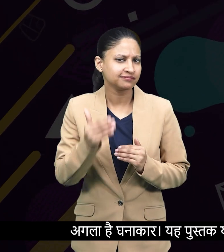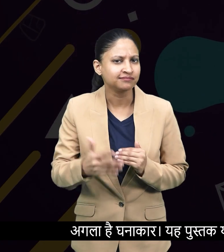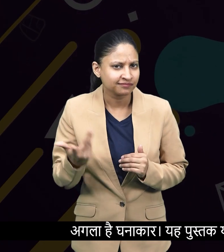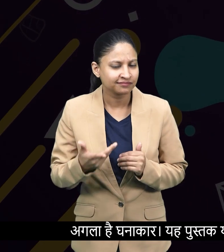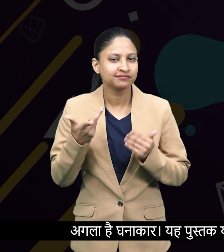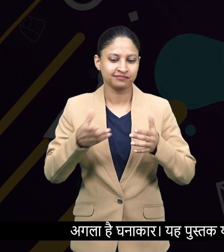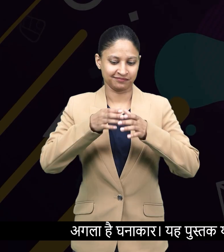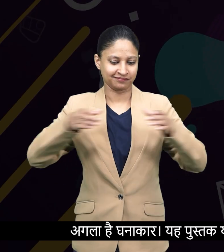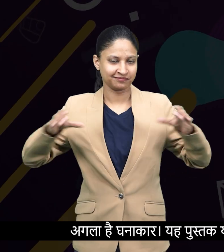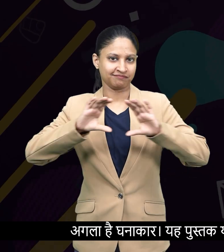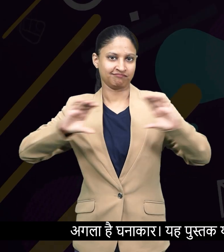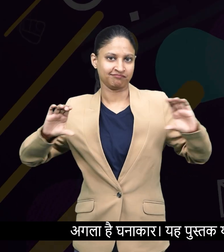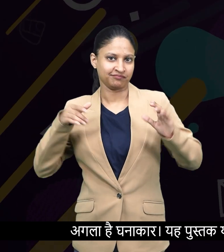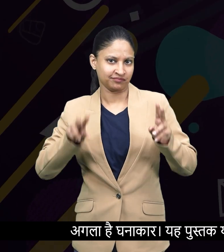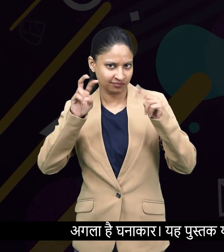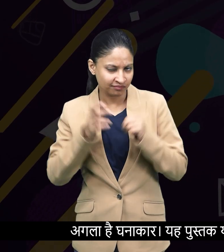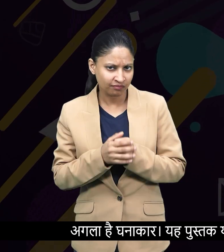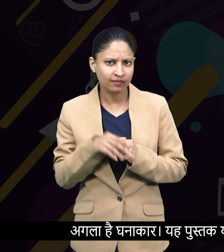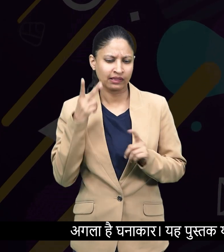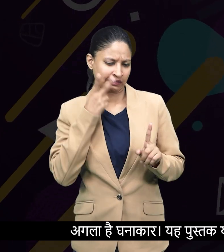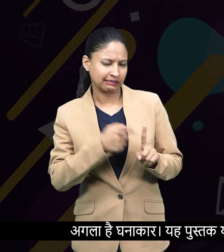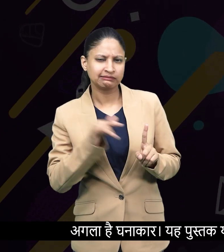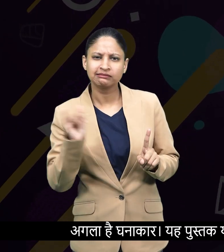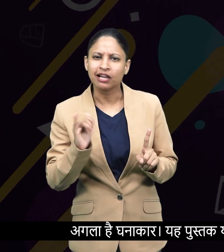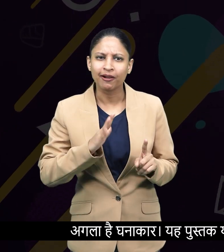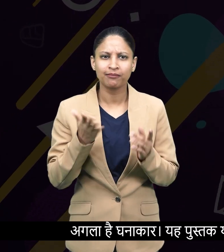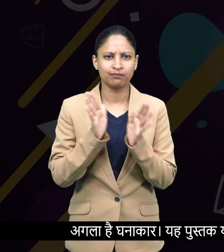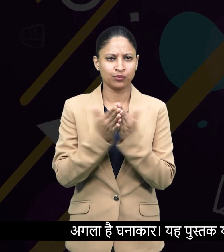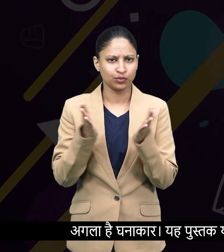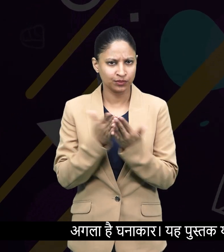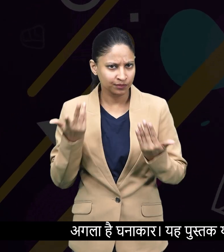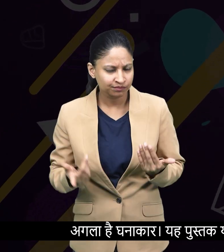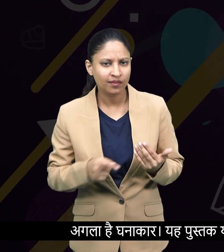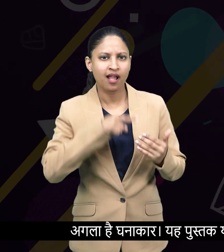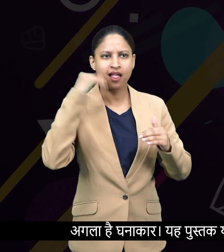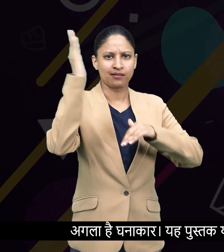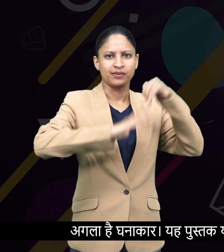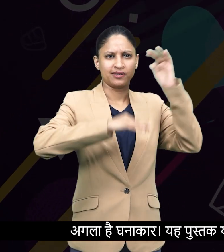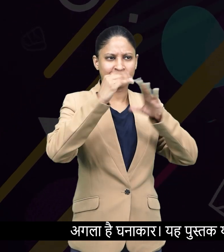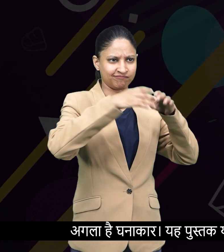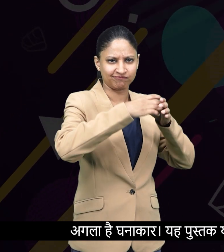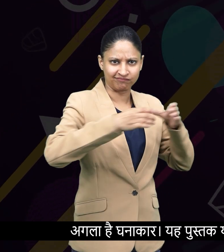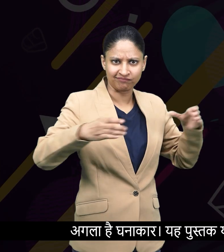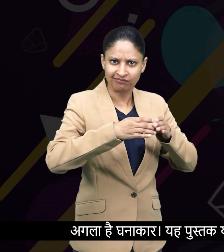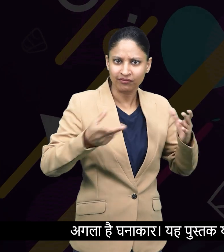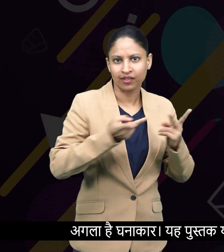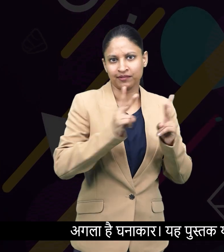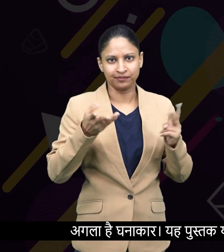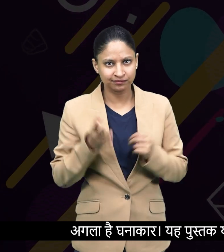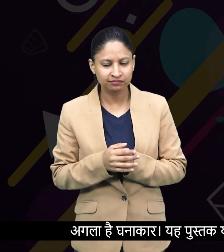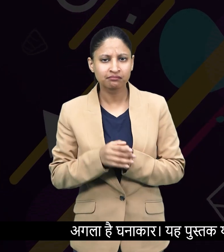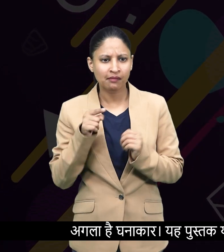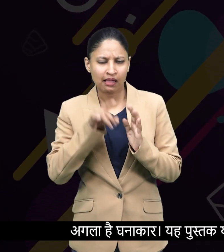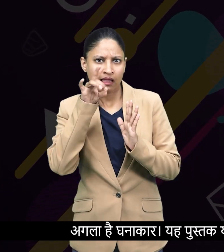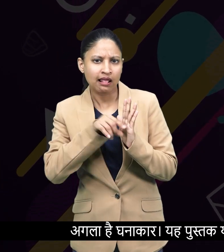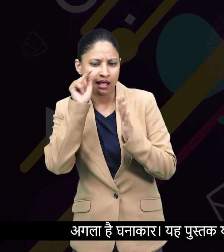अगला है घनाकार। यह पुस्तक का ईंट जैसा दिखता है। आइए इसकी लक्षणों को देखें।